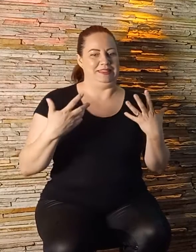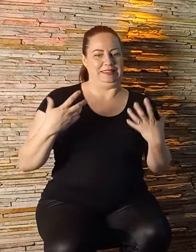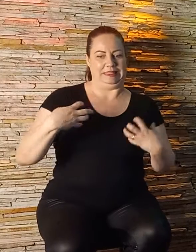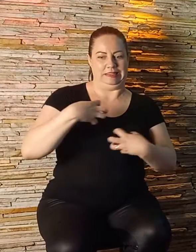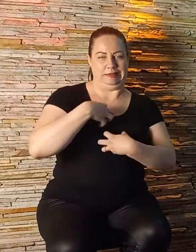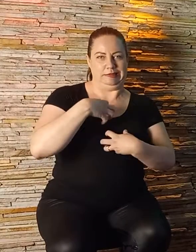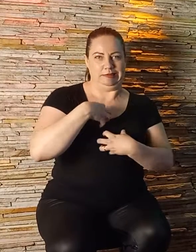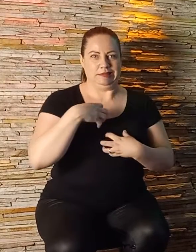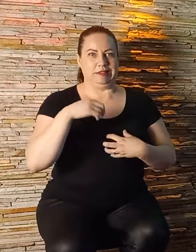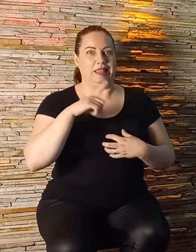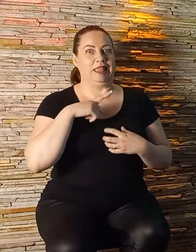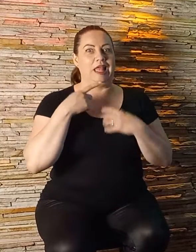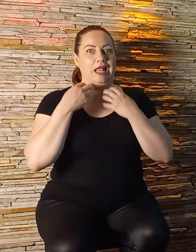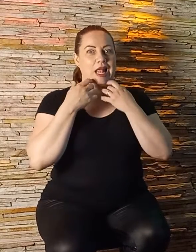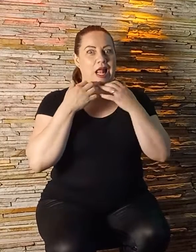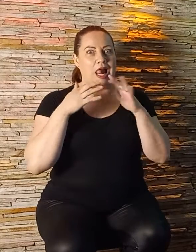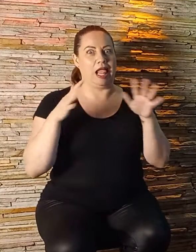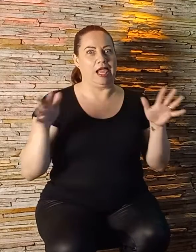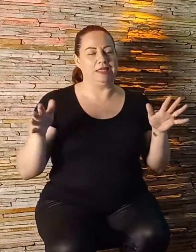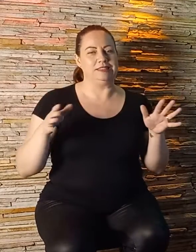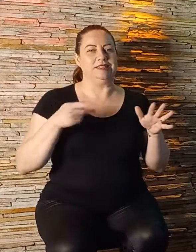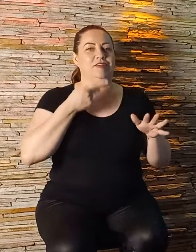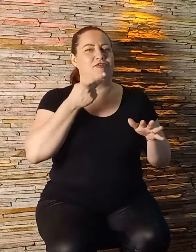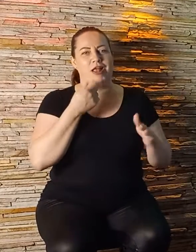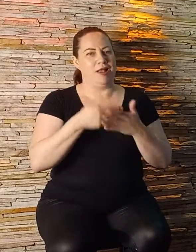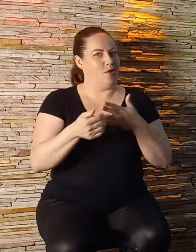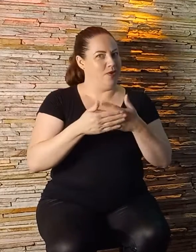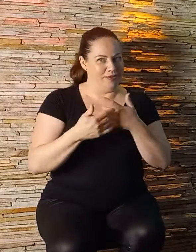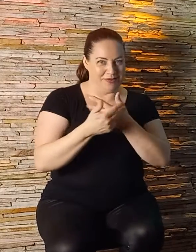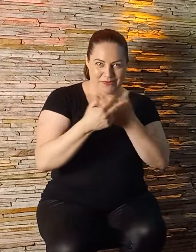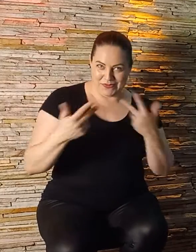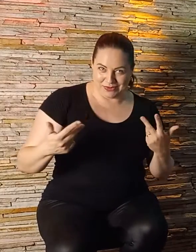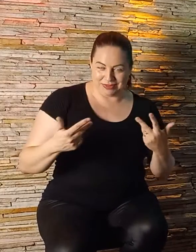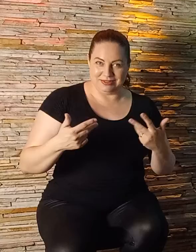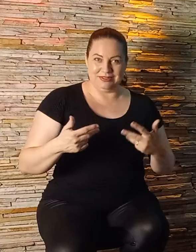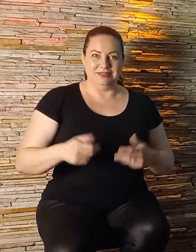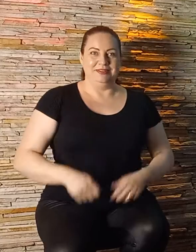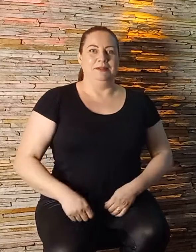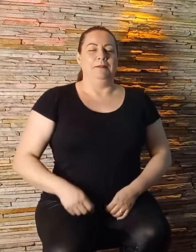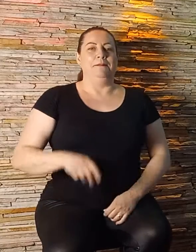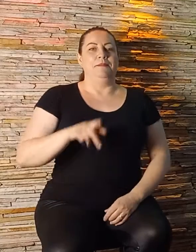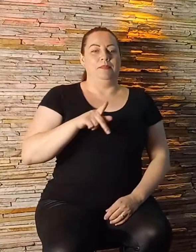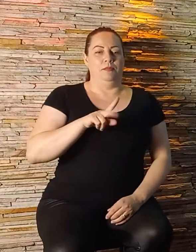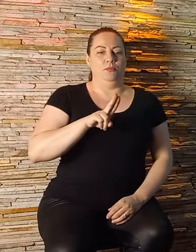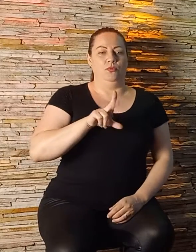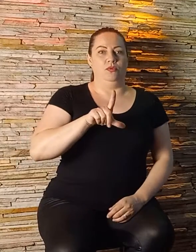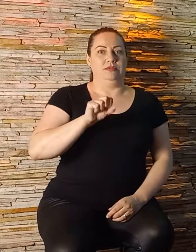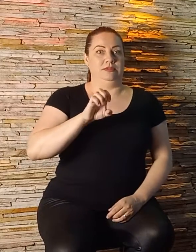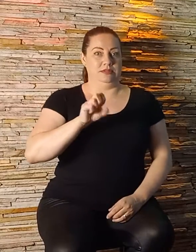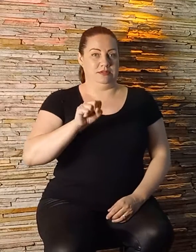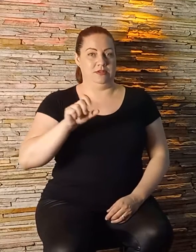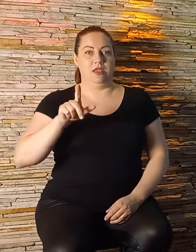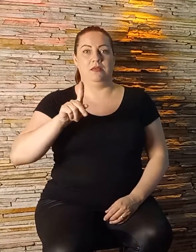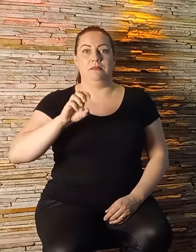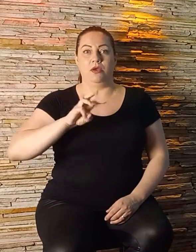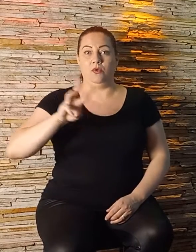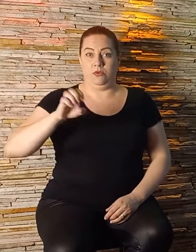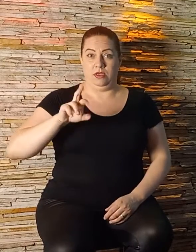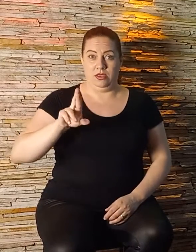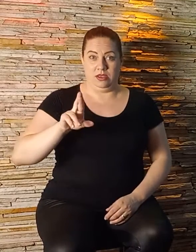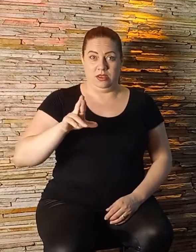faz as coisas a gente tem a língua solta como dizer o meu pai pussy Power Valesca já disse